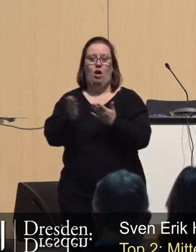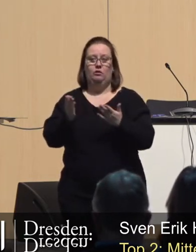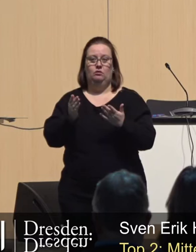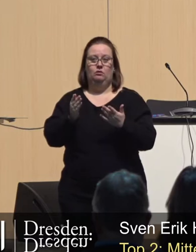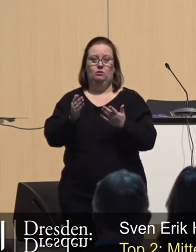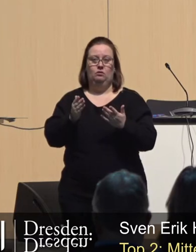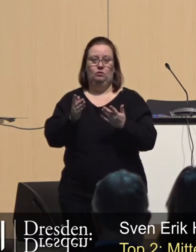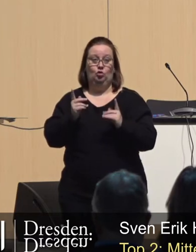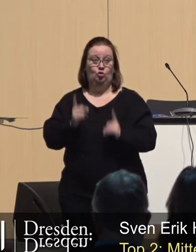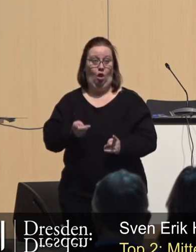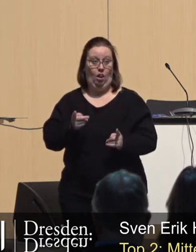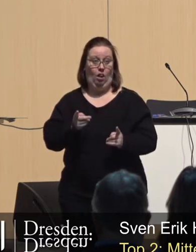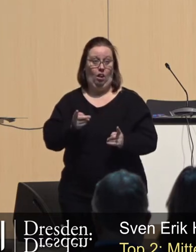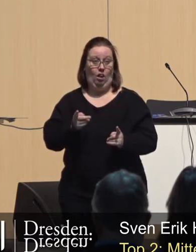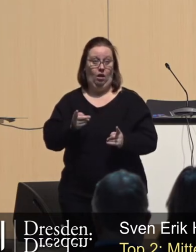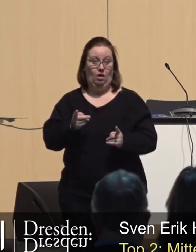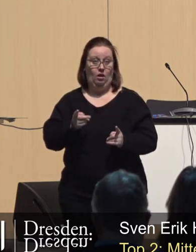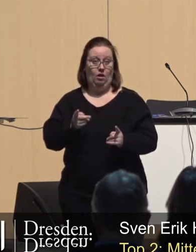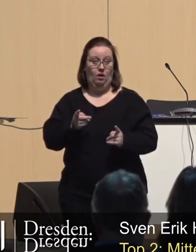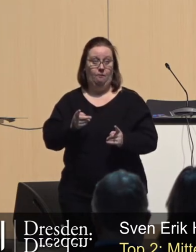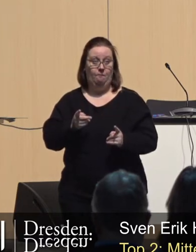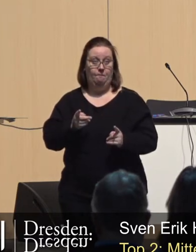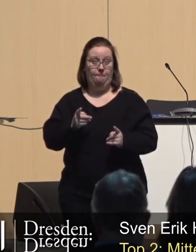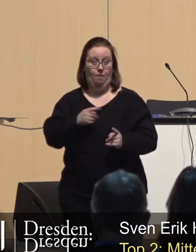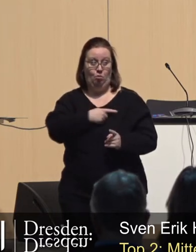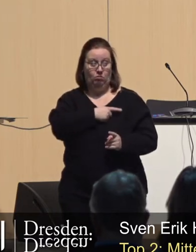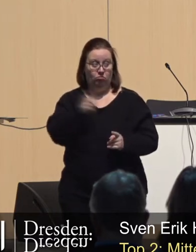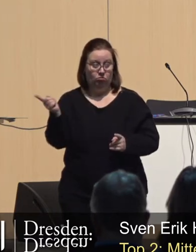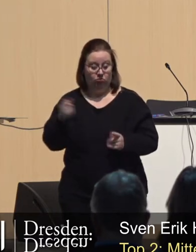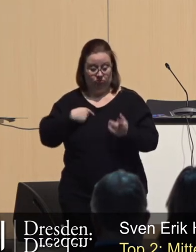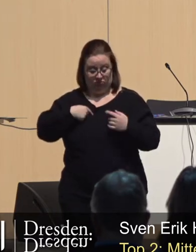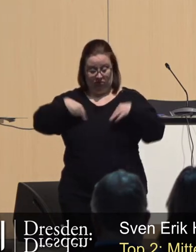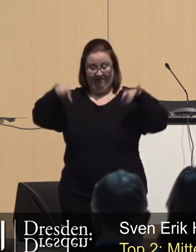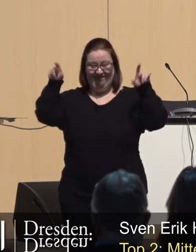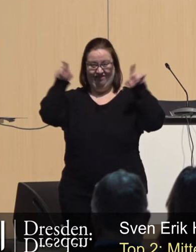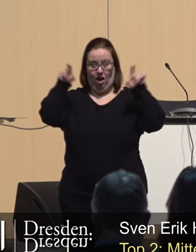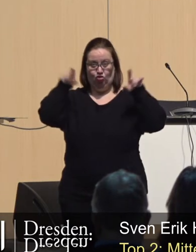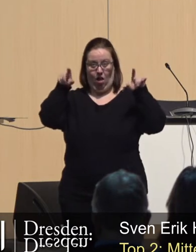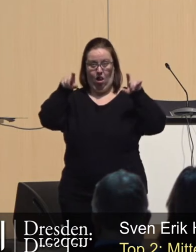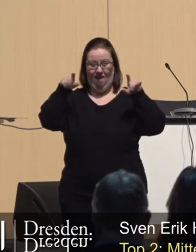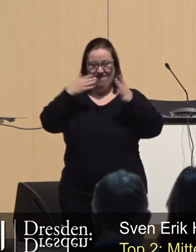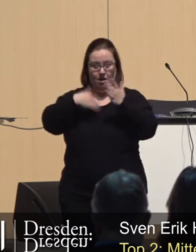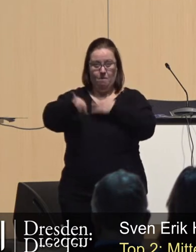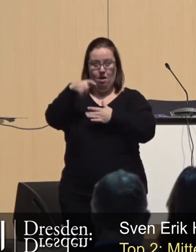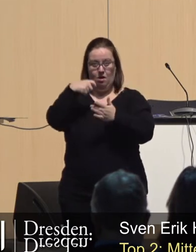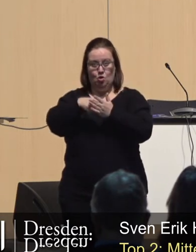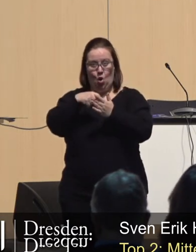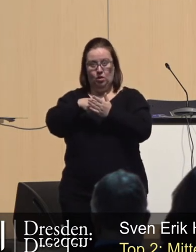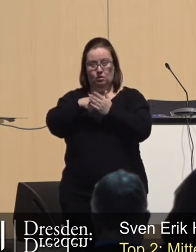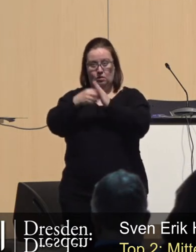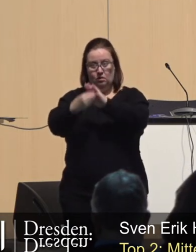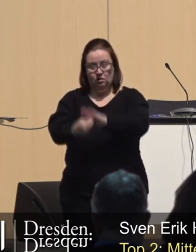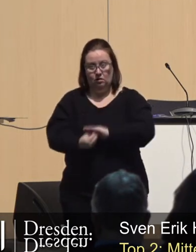oder wollen, heißt ja, ob Sie uns als Veranstalter von diesen Mehrkosten bereit sind